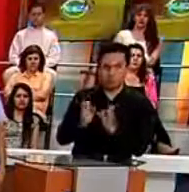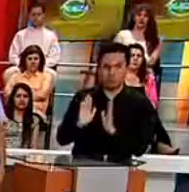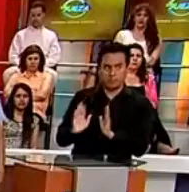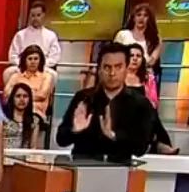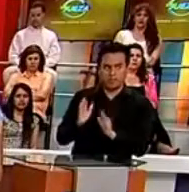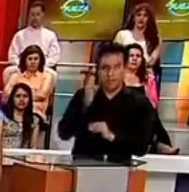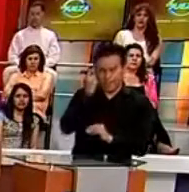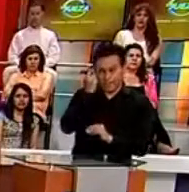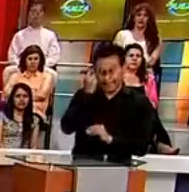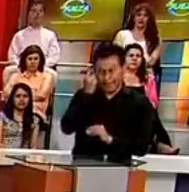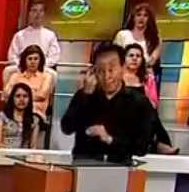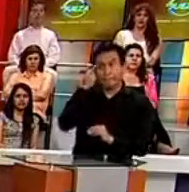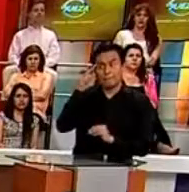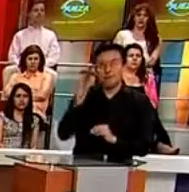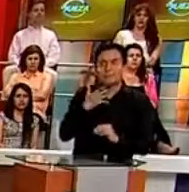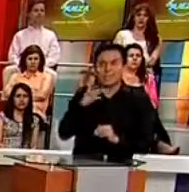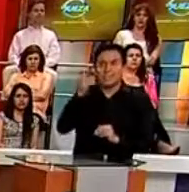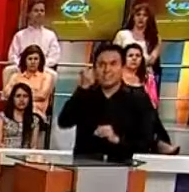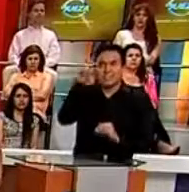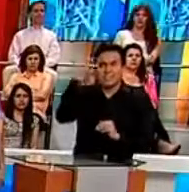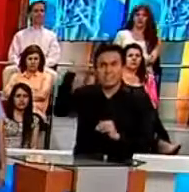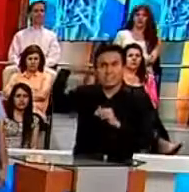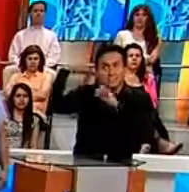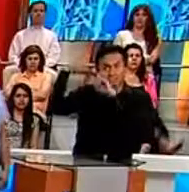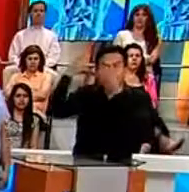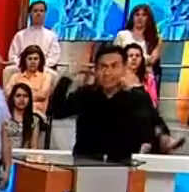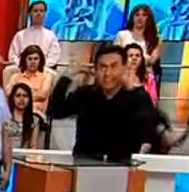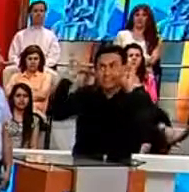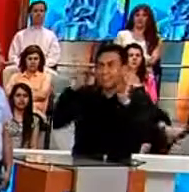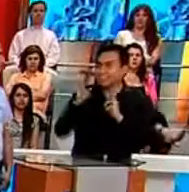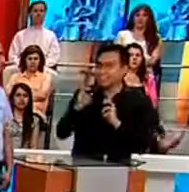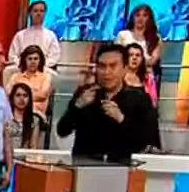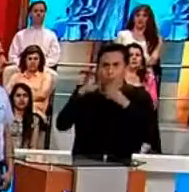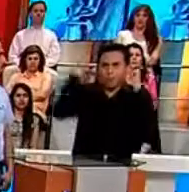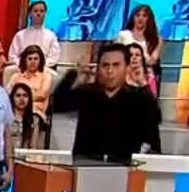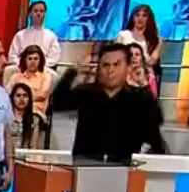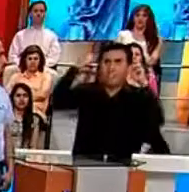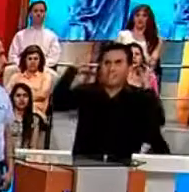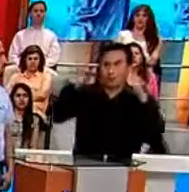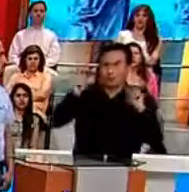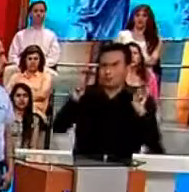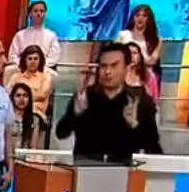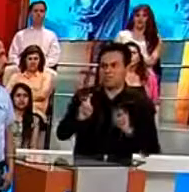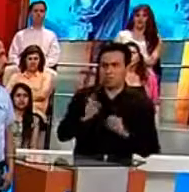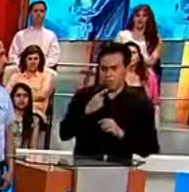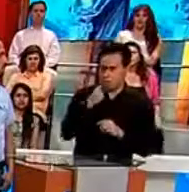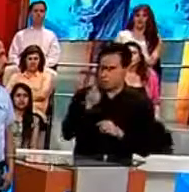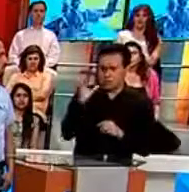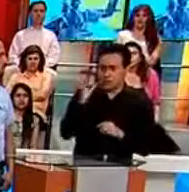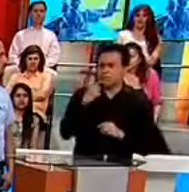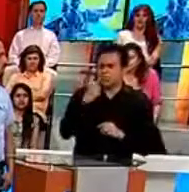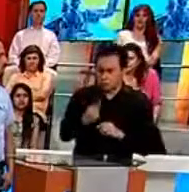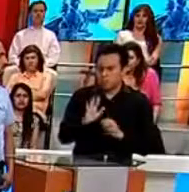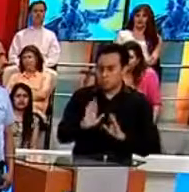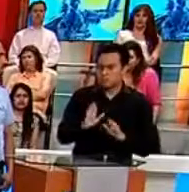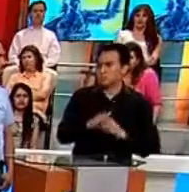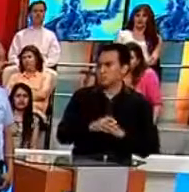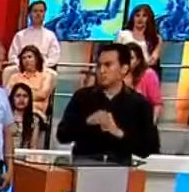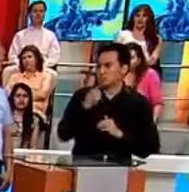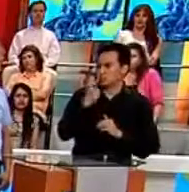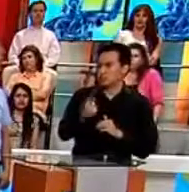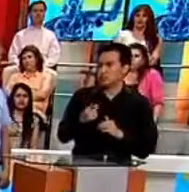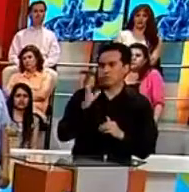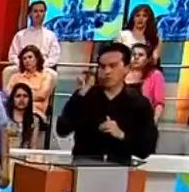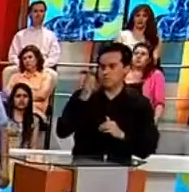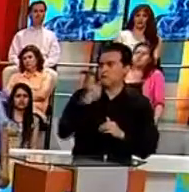Quizás entiende, pero ¿qué entiende? Porque puede entender cualquier cosa. No, sí, pregunta cuando no entiende. Sí. Pregunta